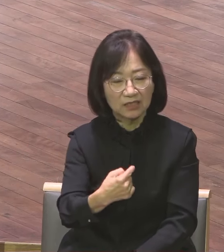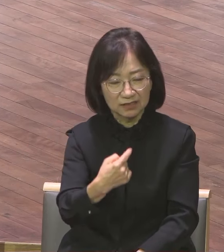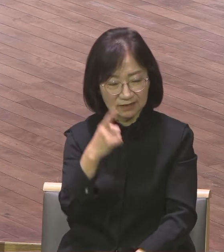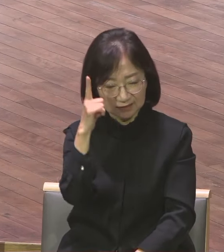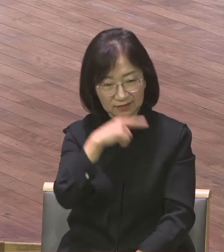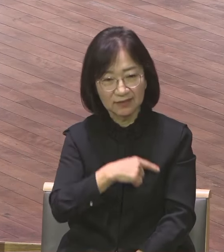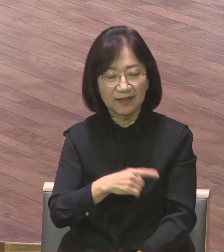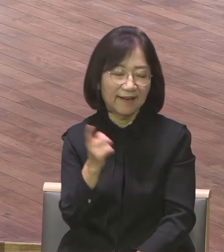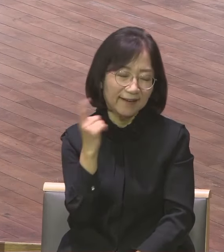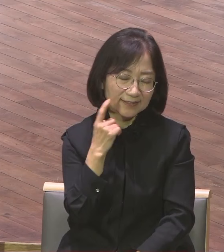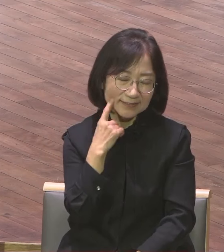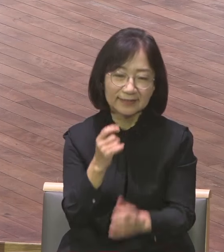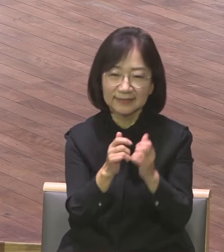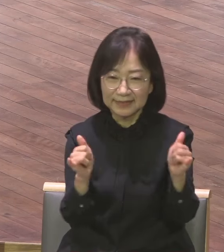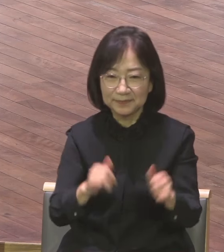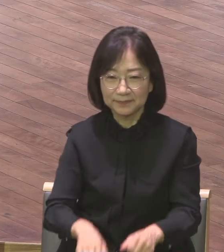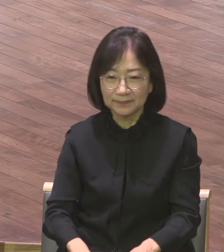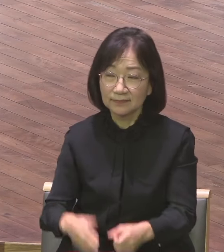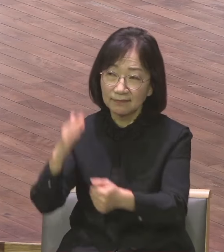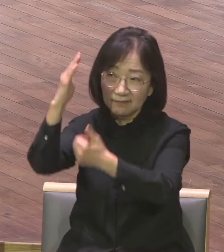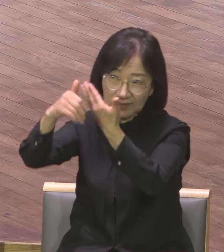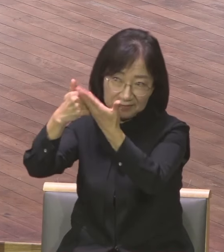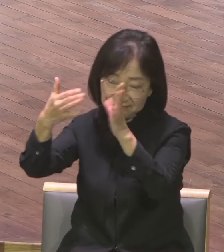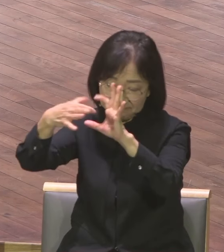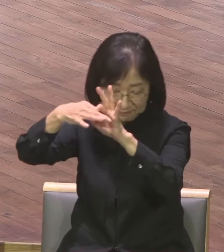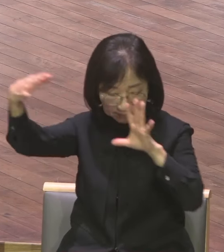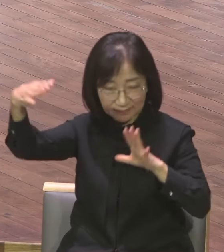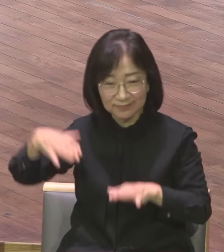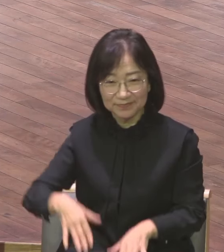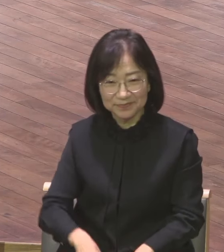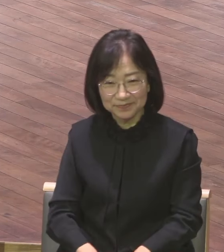위해서 설치는 거지 하나님과 아무 상관없는 사람이에요.